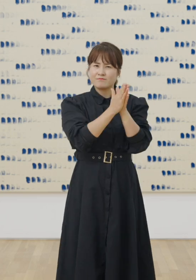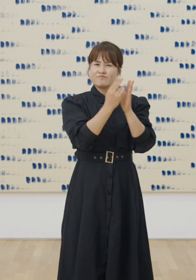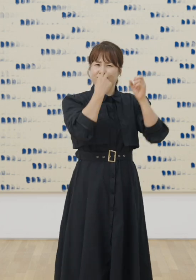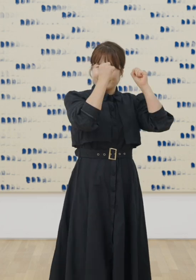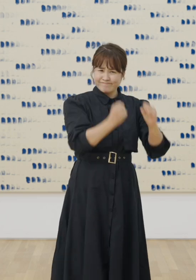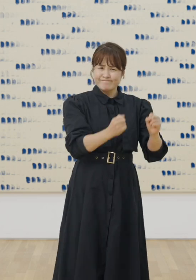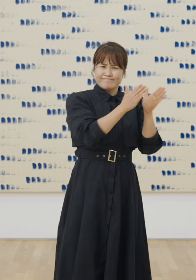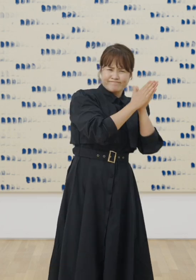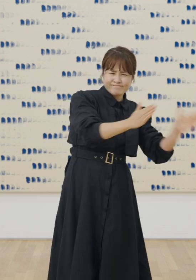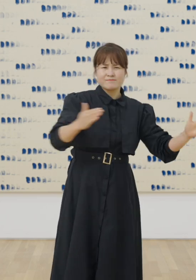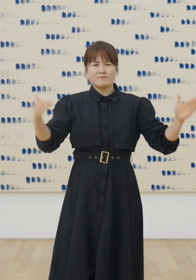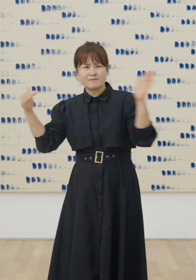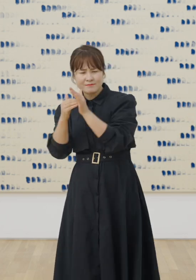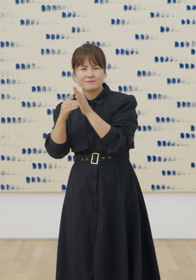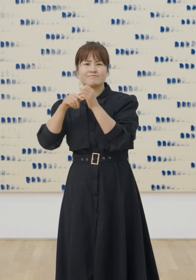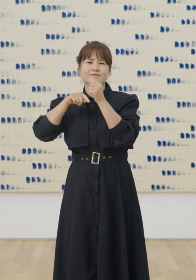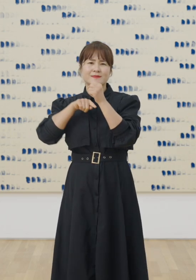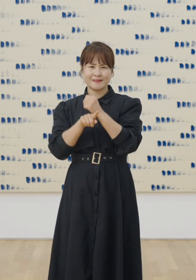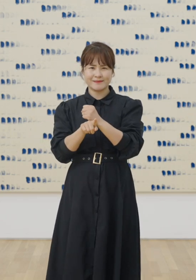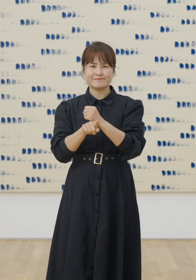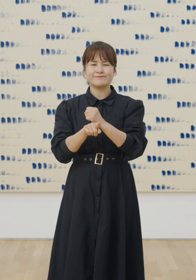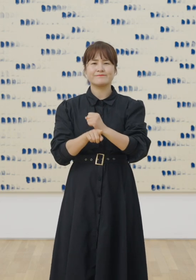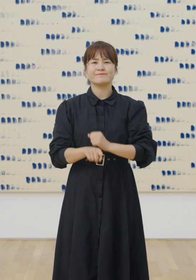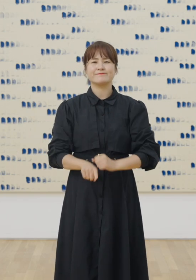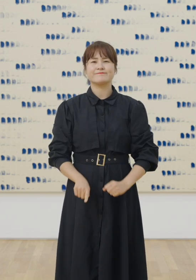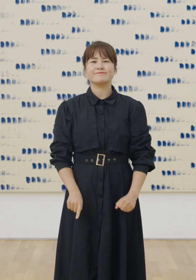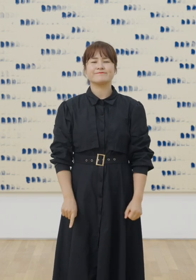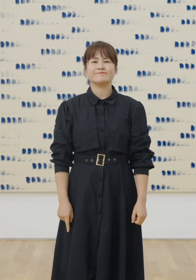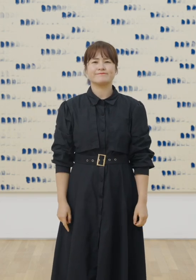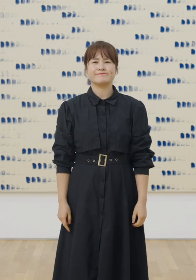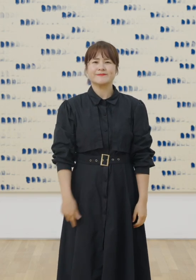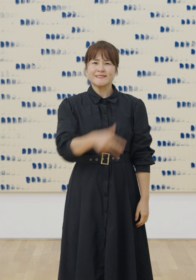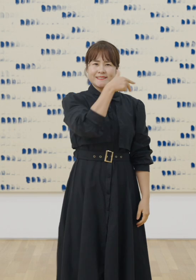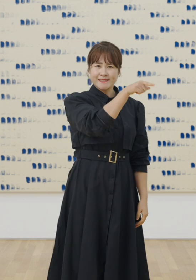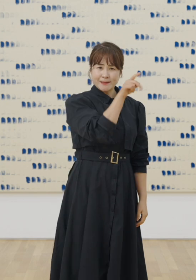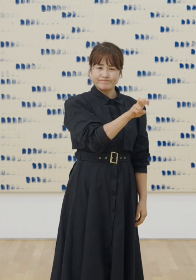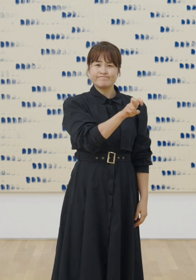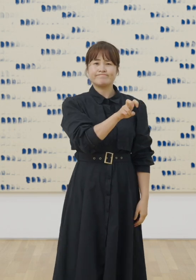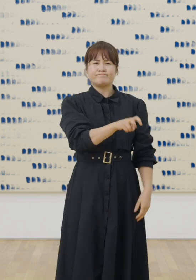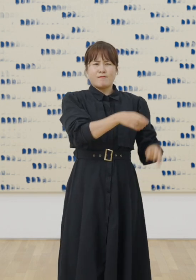여기서 점은 모든 존재의 시작과 끝을 상징합니다.